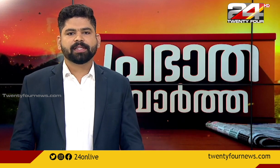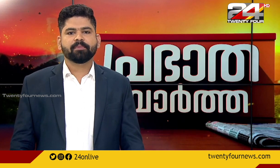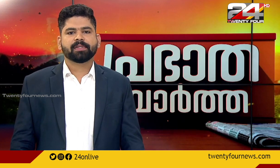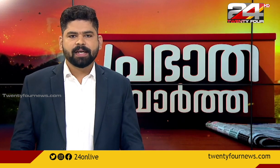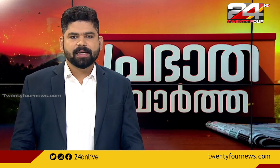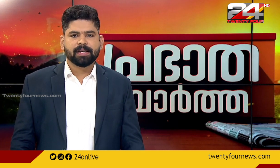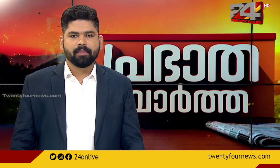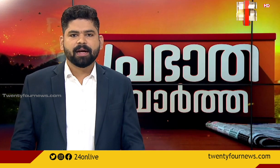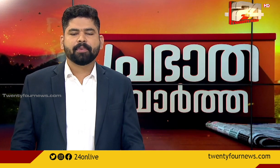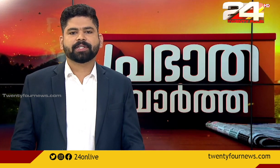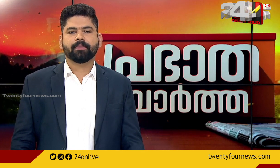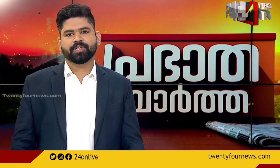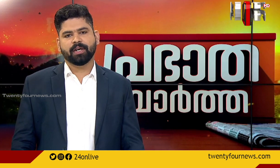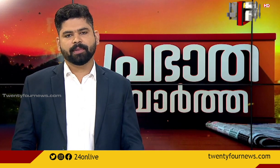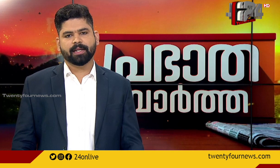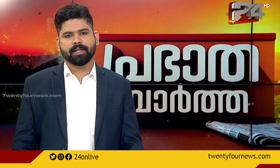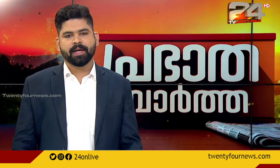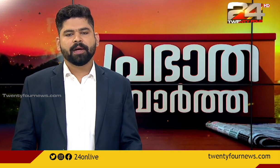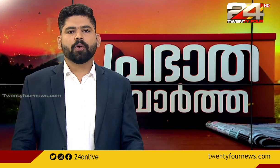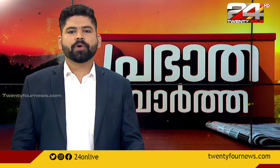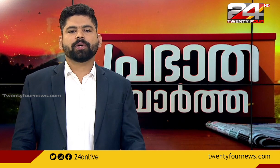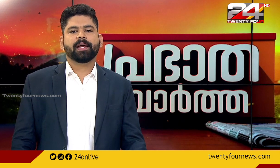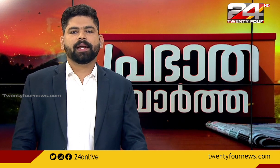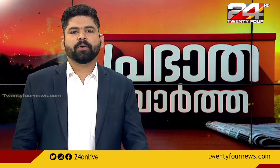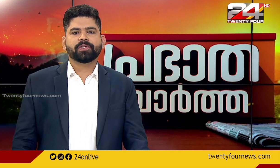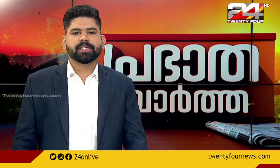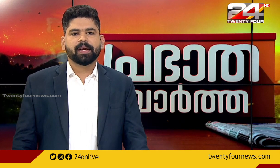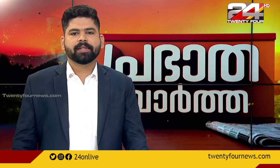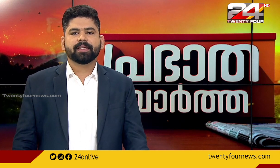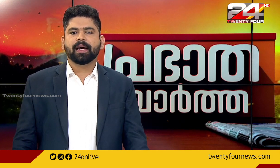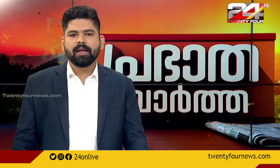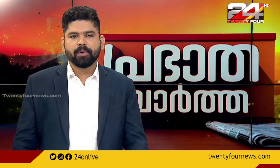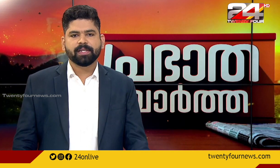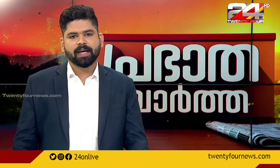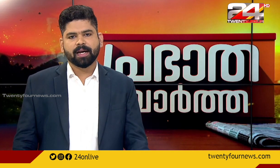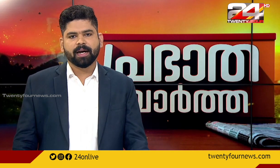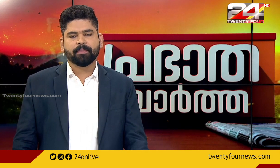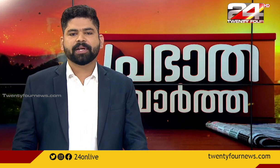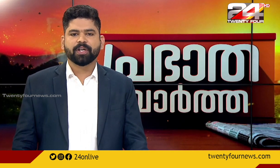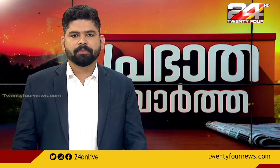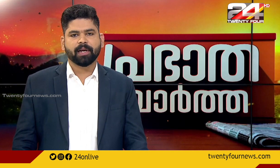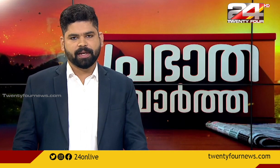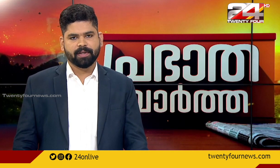പോലീസും CRCയും ആംഗ്യ ഭാഷാ പരിശീലനം നടത്തിയത്. കോഴിക്കോട് ജില്ലയിലെ ഒരു സ്റ്റേഷനിൽ നിന്ന് 4 പോലീസുകാർക്കാണ് പരിശീലനം നൽകിയത്.